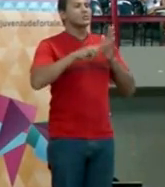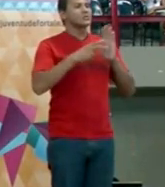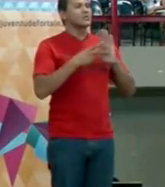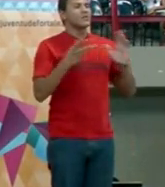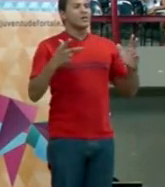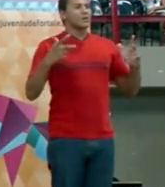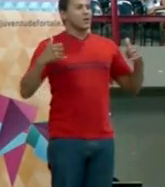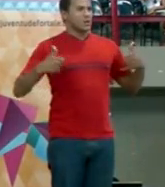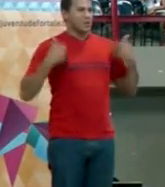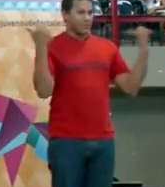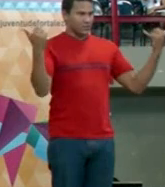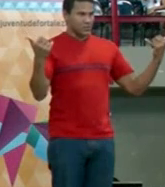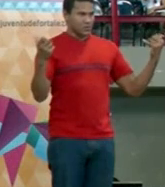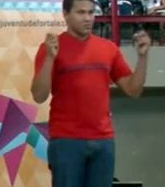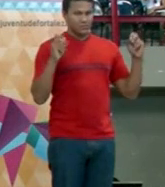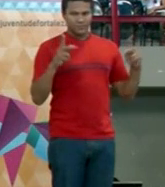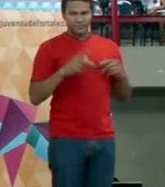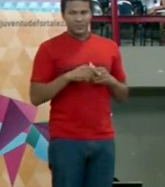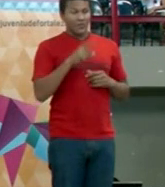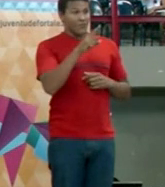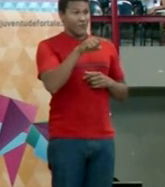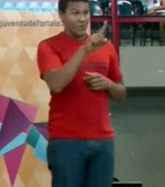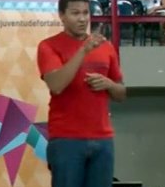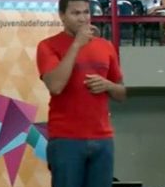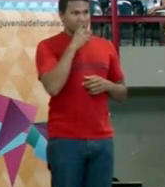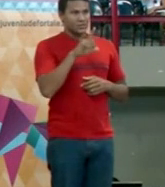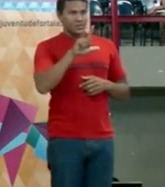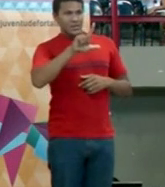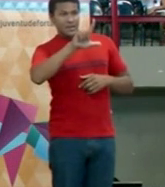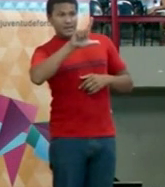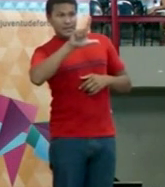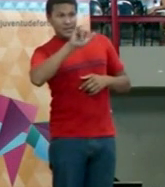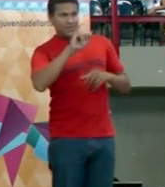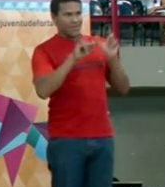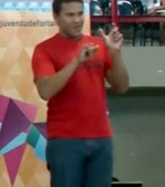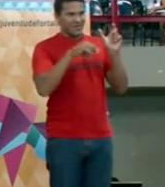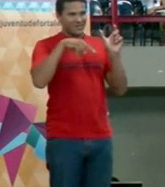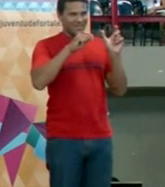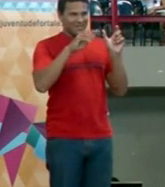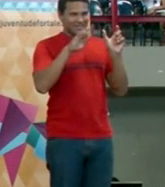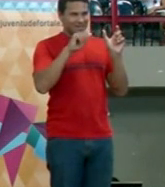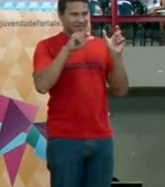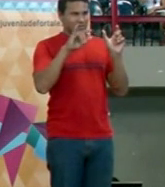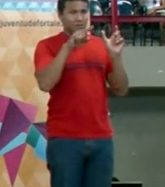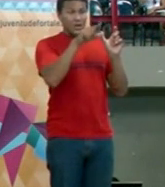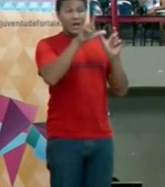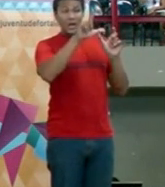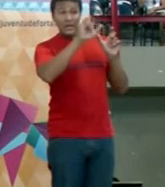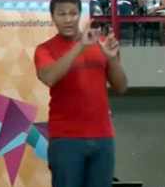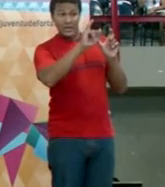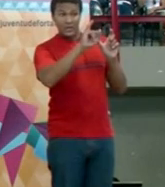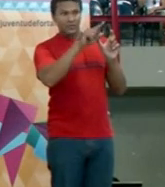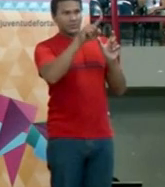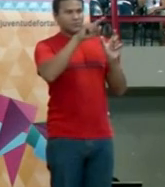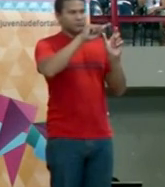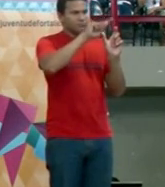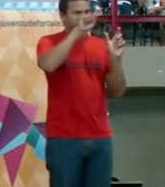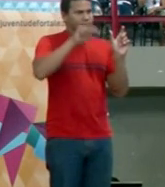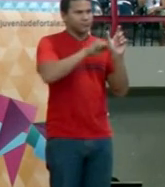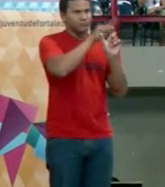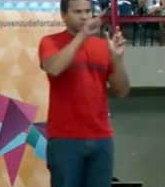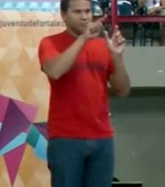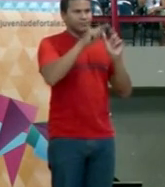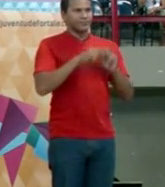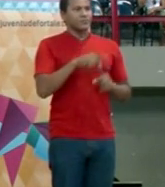aniversário. Circulem o li, que está acentuado, e coloque assim. Toda palavra,